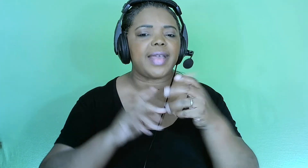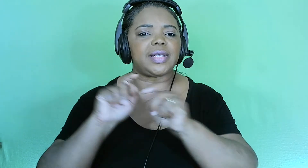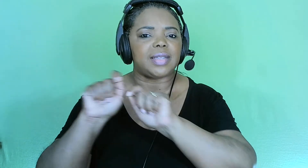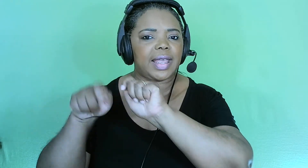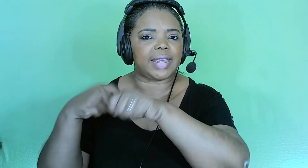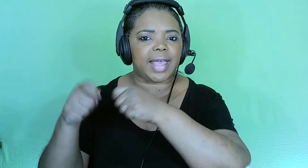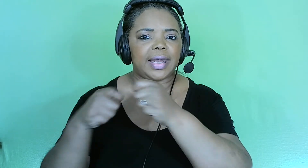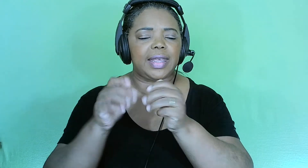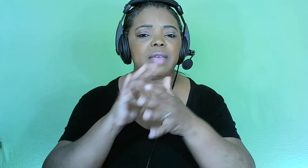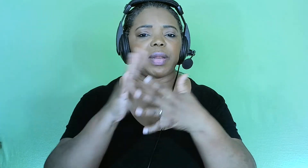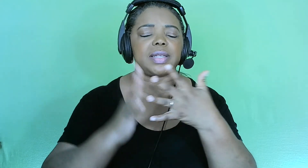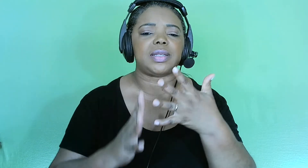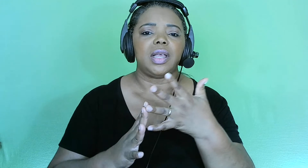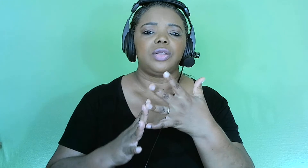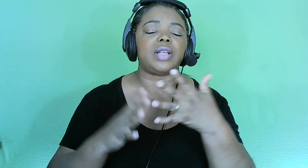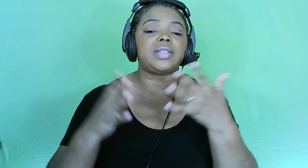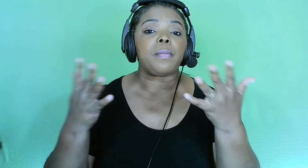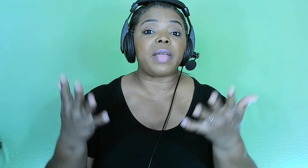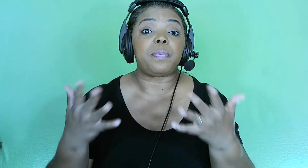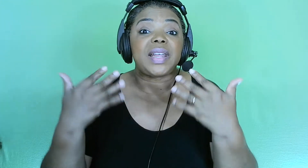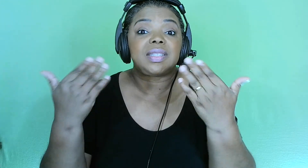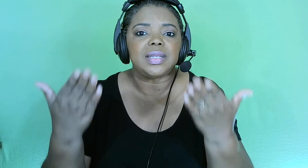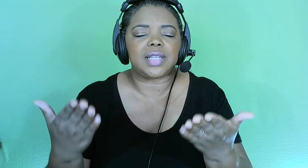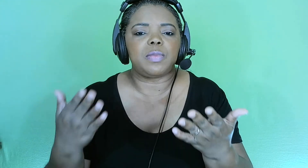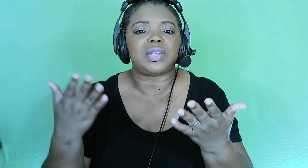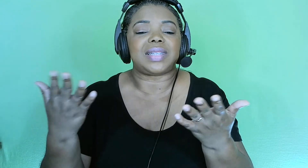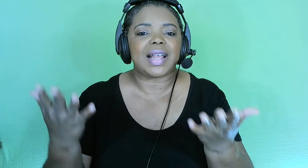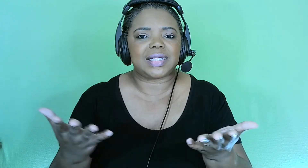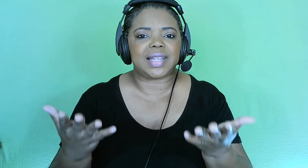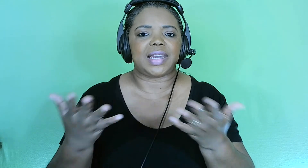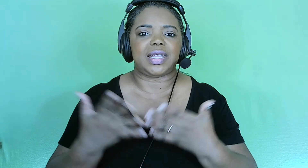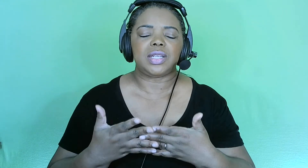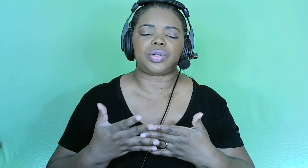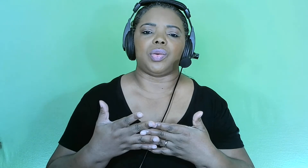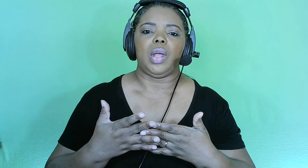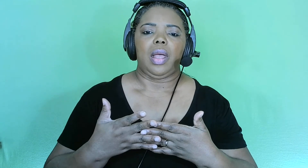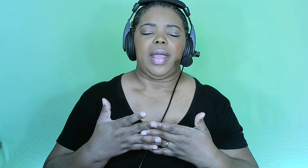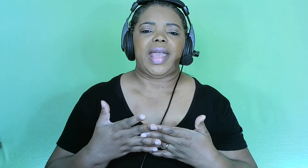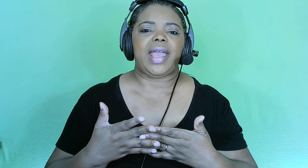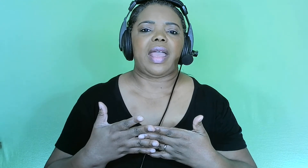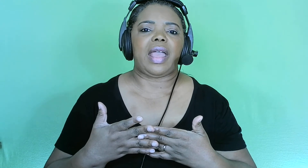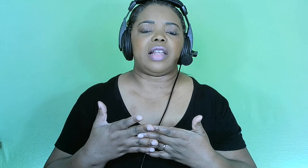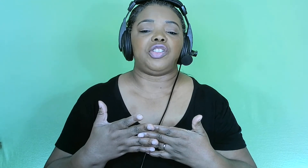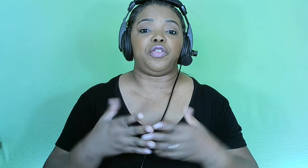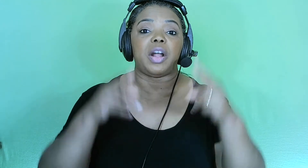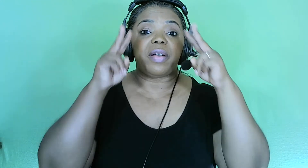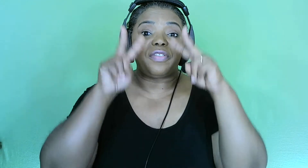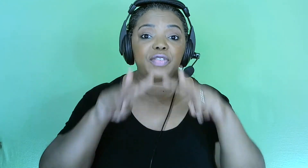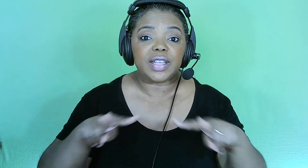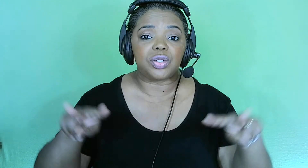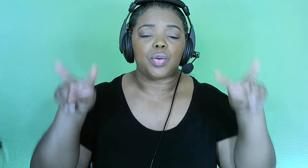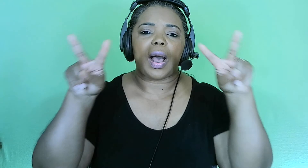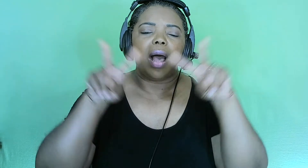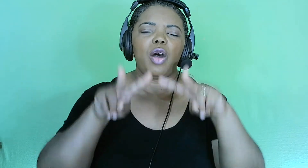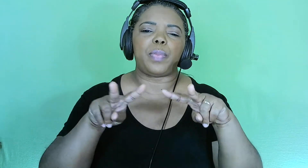sinais, né, que é a Libras, nós também precisamos trazer isso de forma visual para